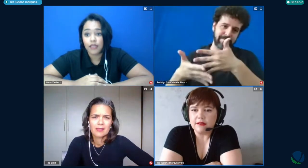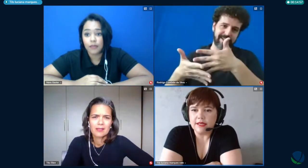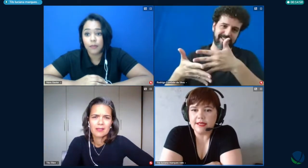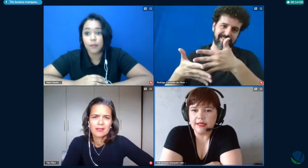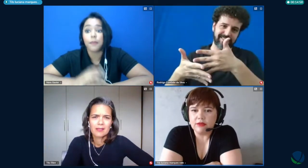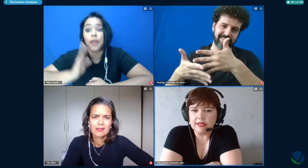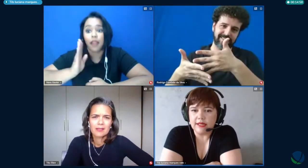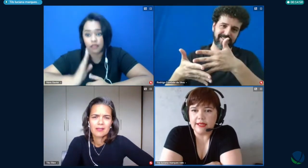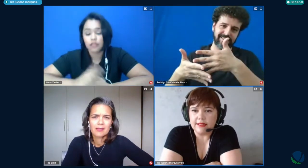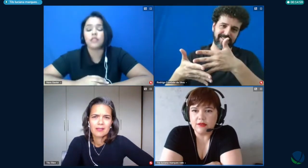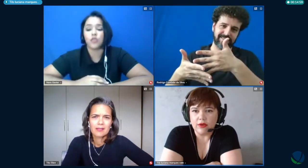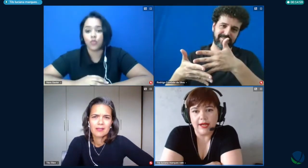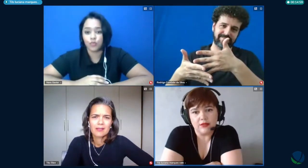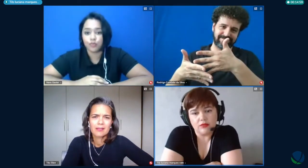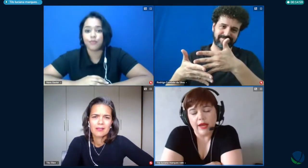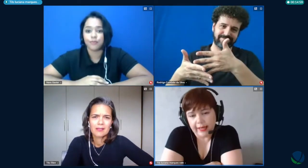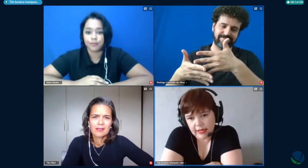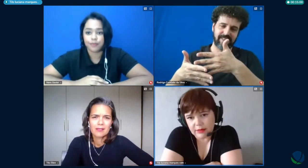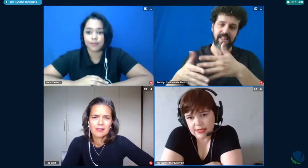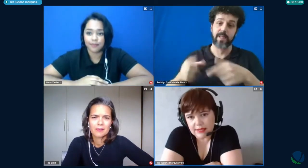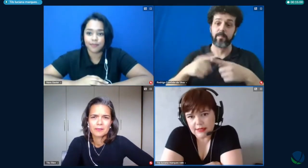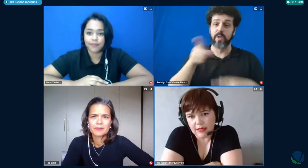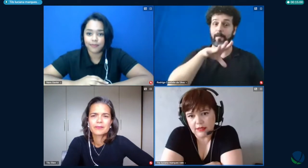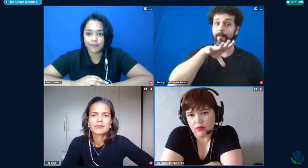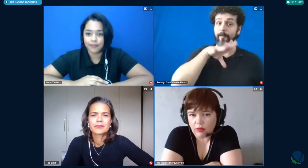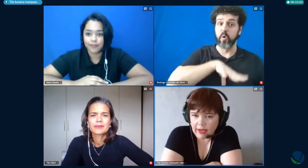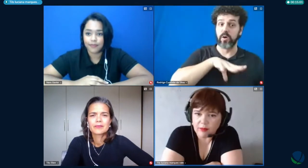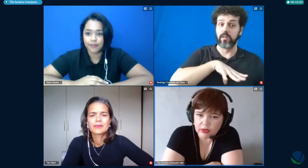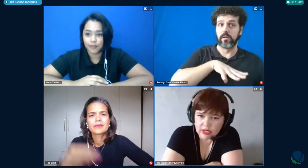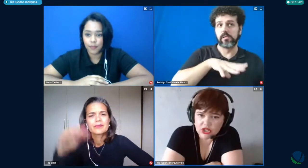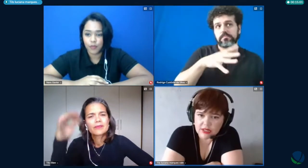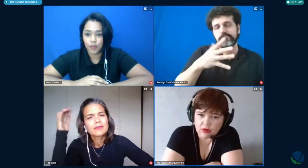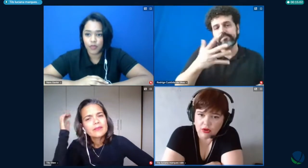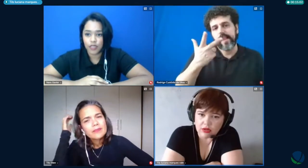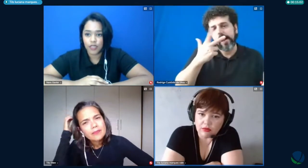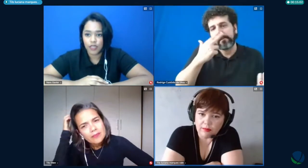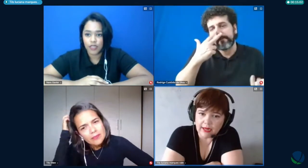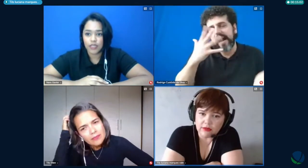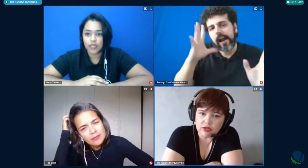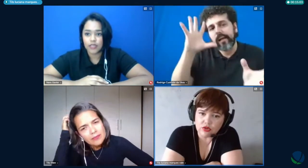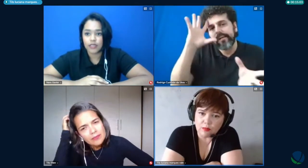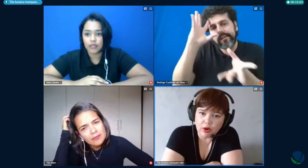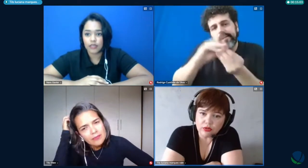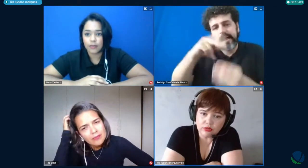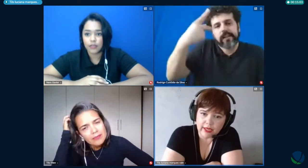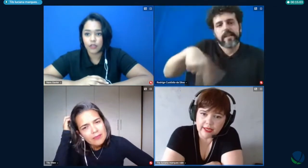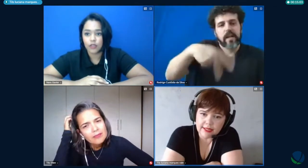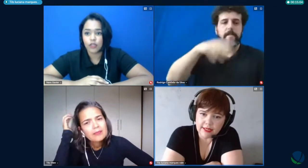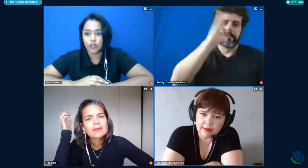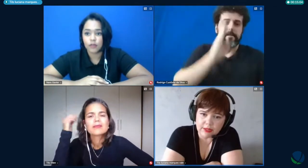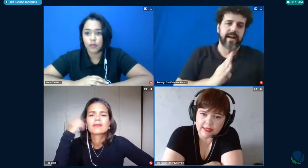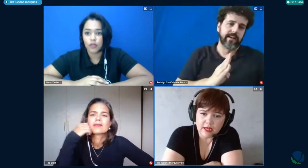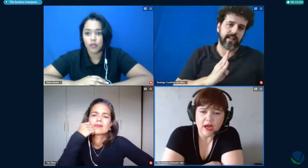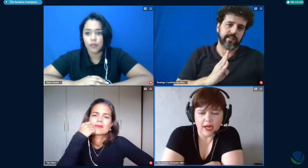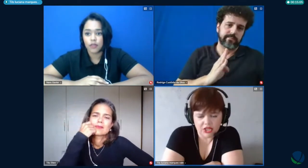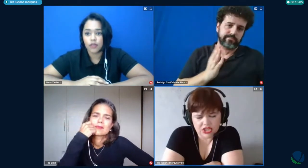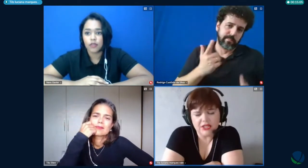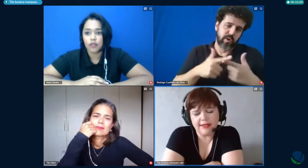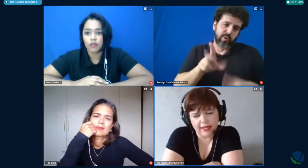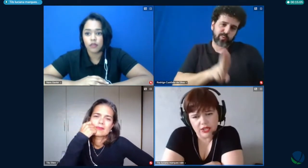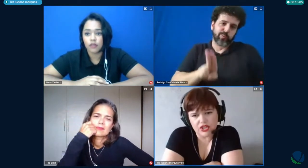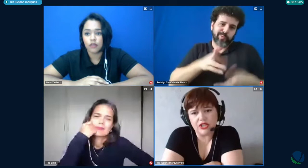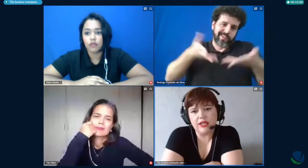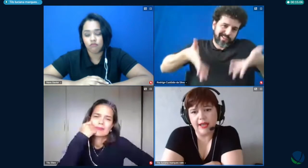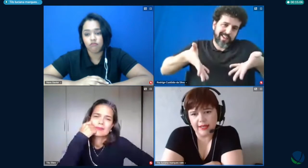país dessa língua de sinais? No caso, é Libras. Então, é importante que se coloque o par linguístico português, Libras. A